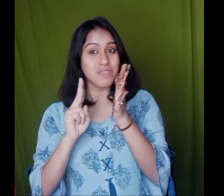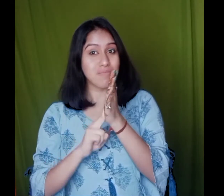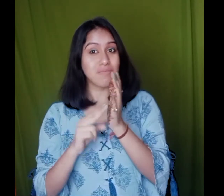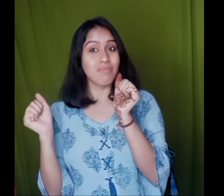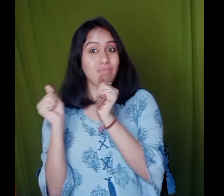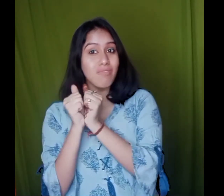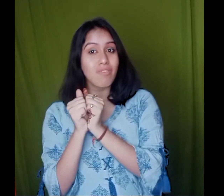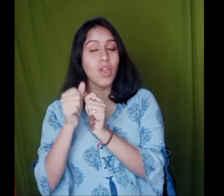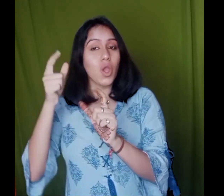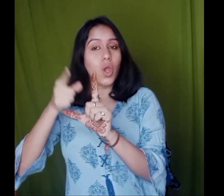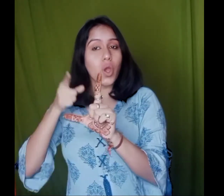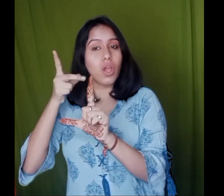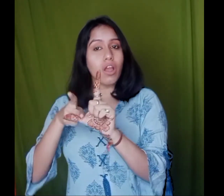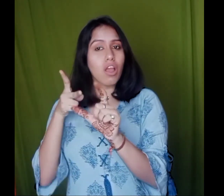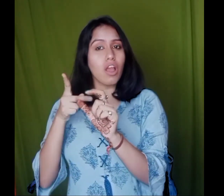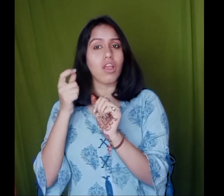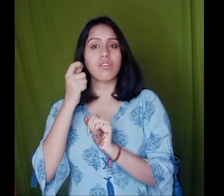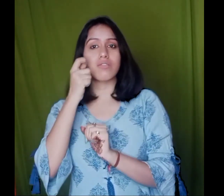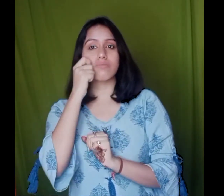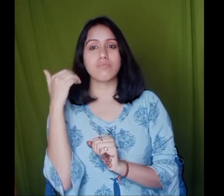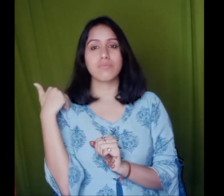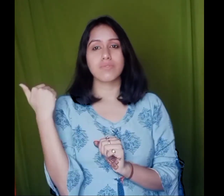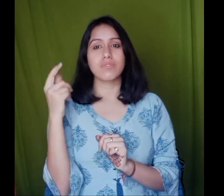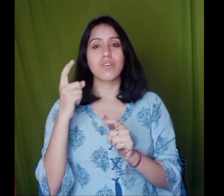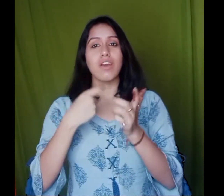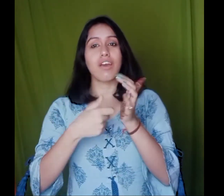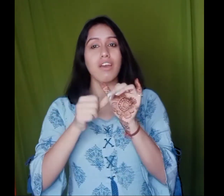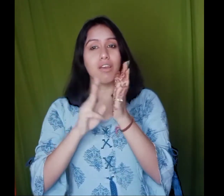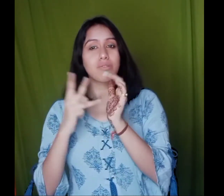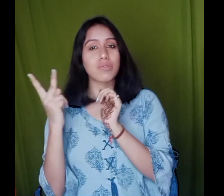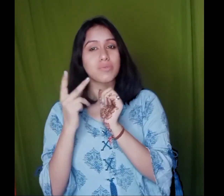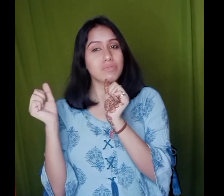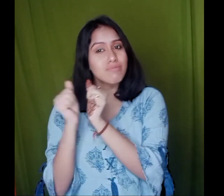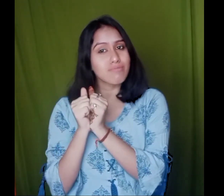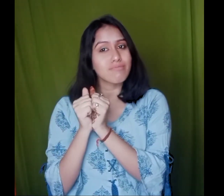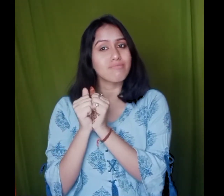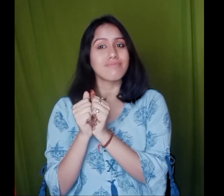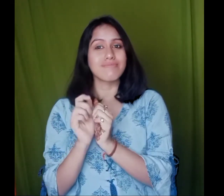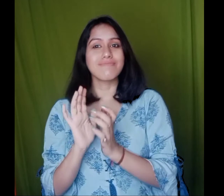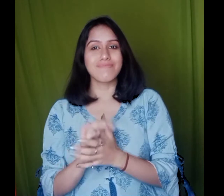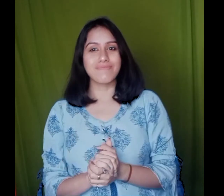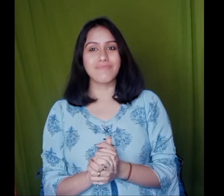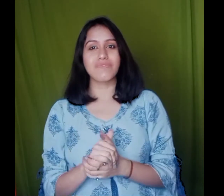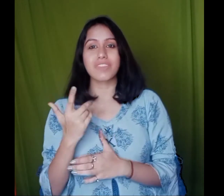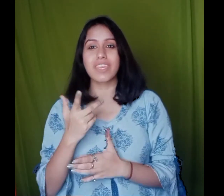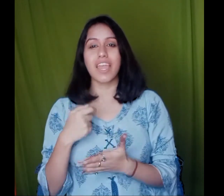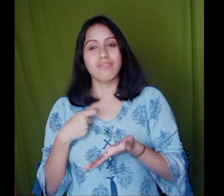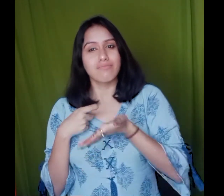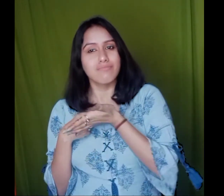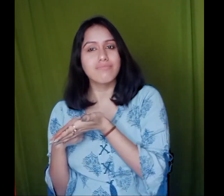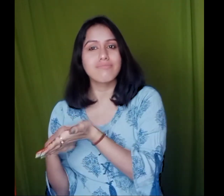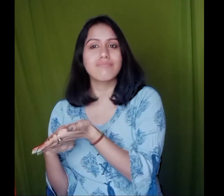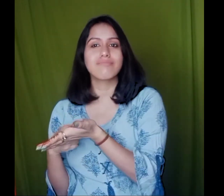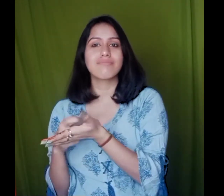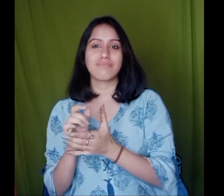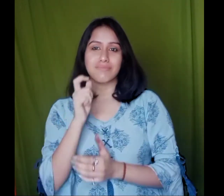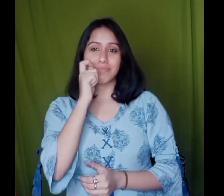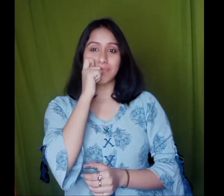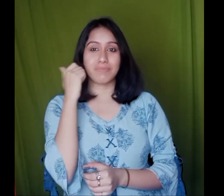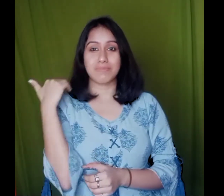बड़ा योगदान, बहुत बड़ी भूमिका लक्ष्मण जी की भी थी। भैया के साथ हर पल हर क्षण रहे, 14 साल तक वनवास बिताया